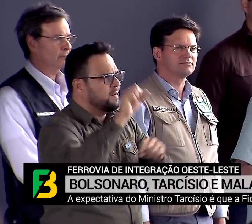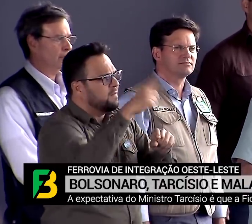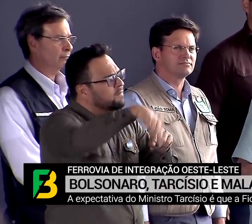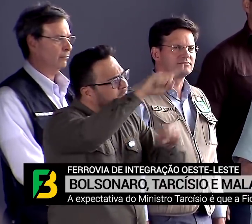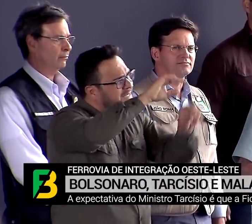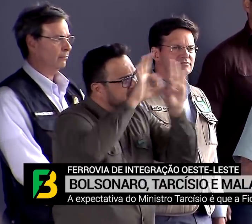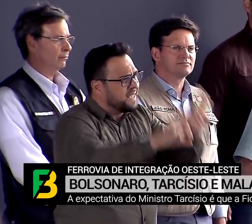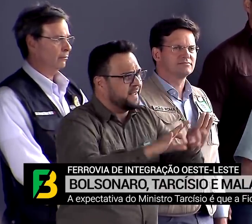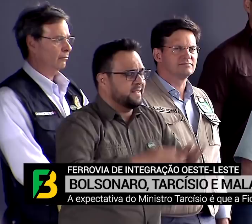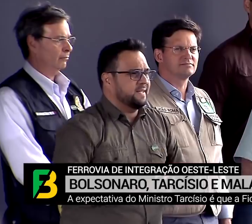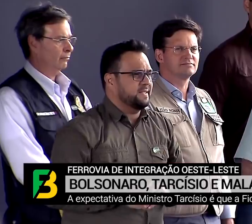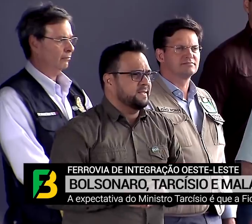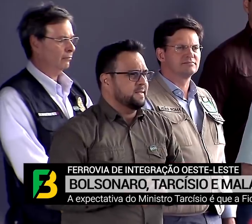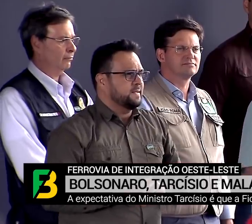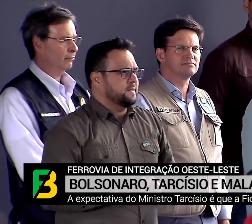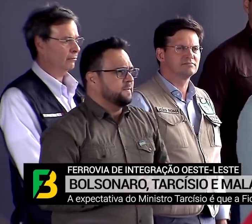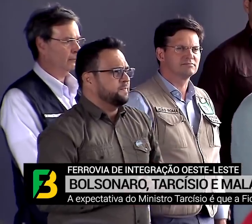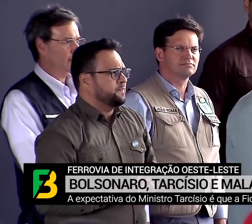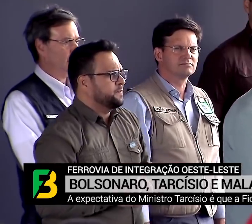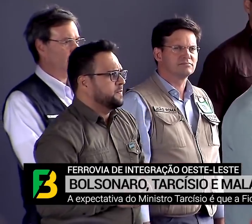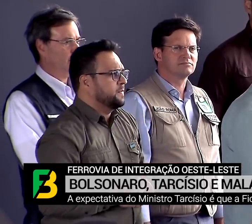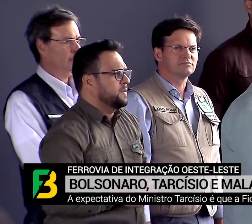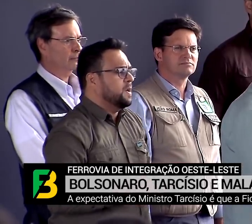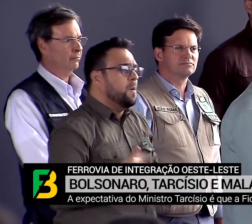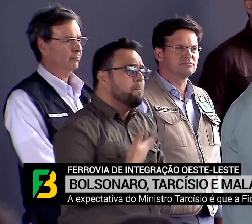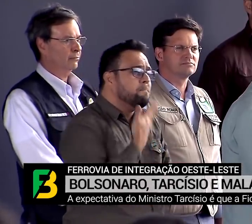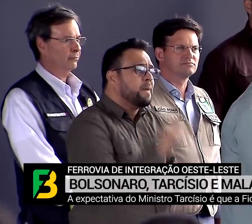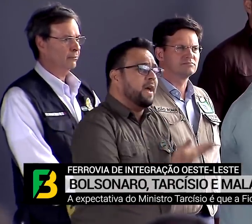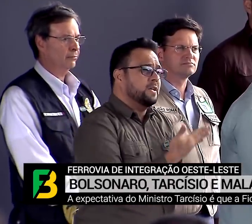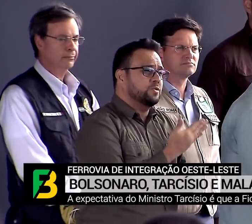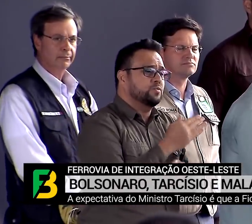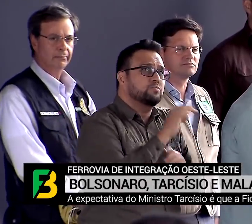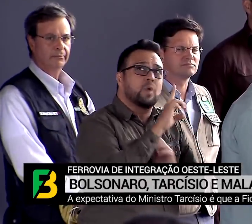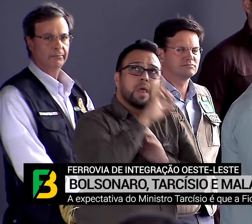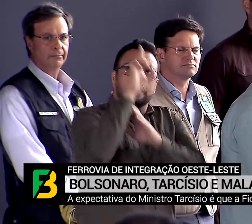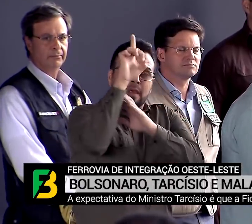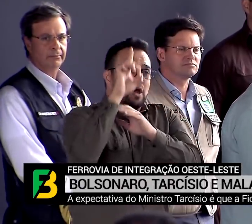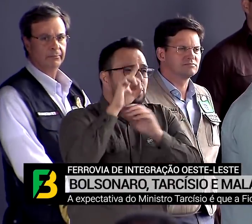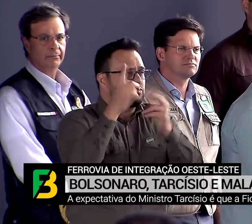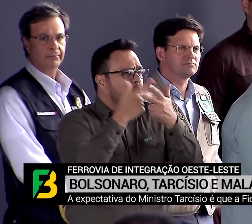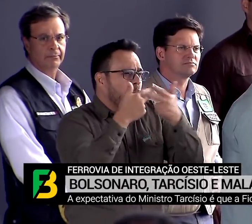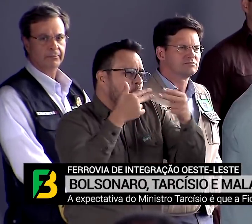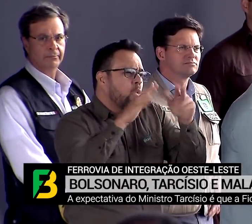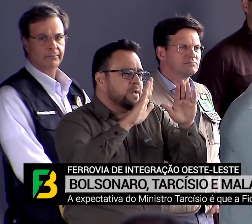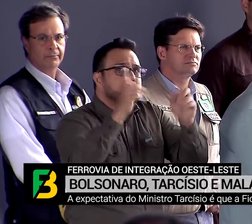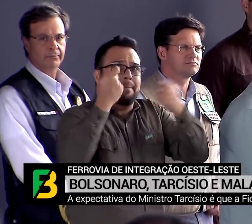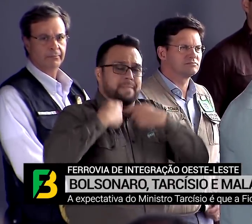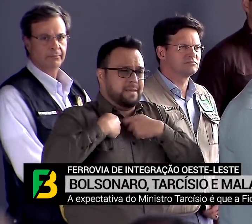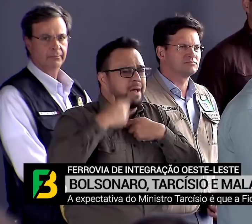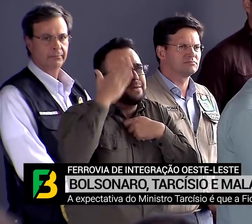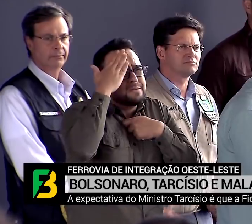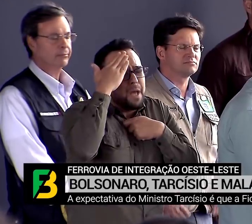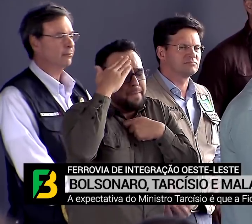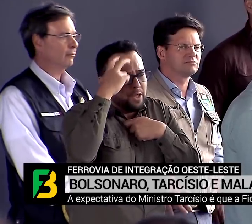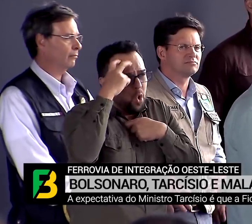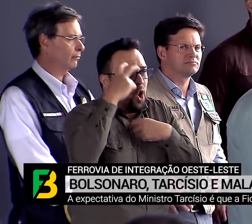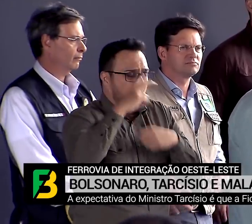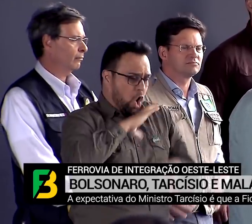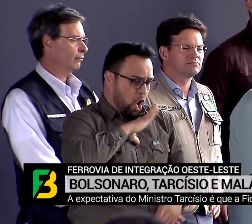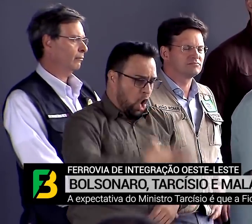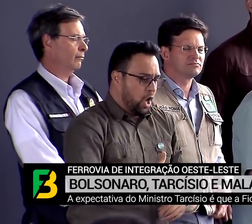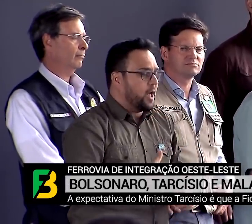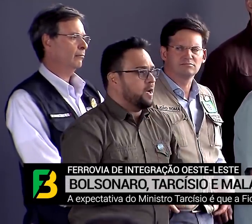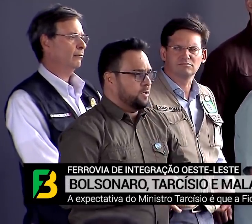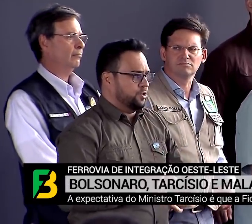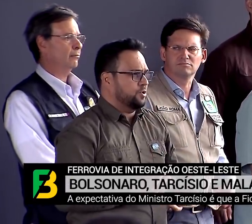certeza eu peço uma coisa a Deus a lei de Sabedoria e de coragem